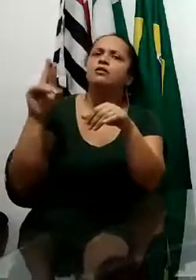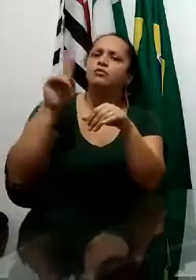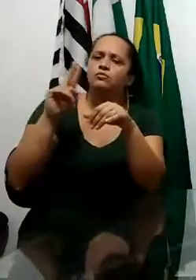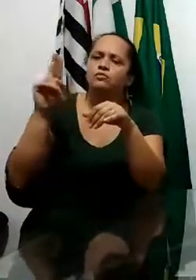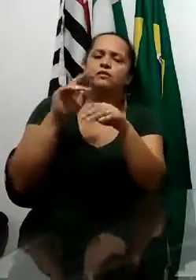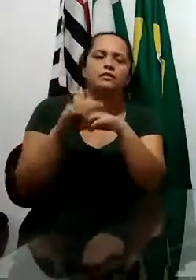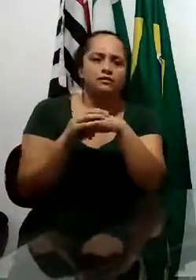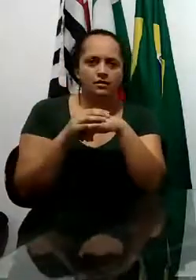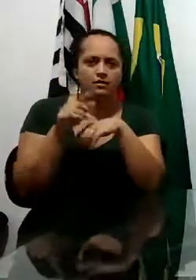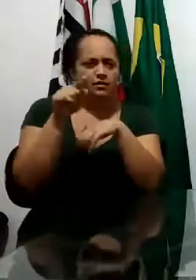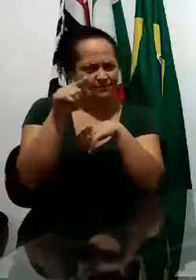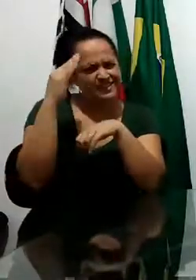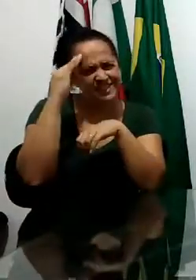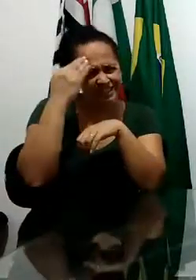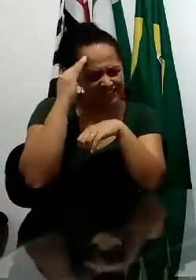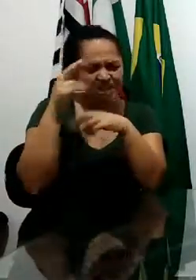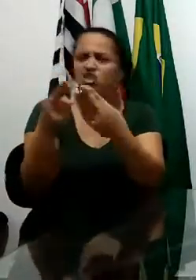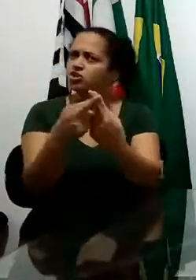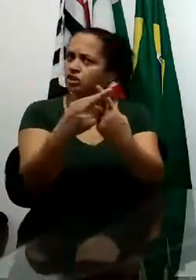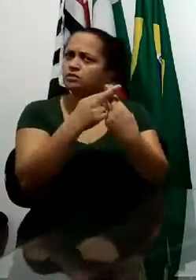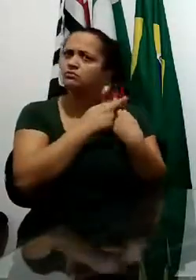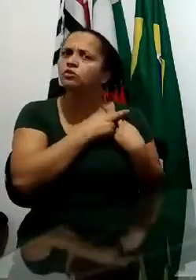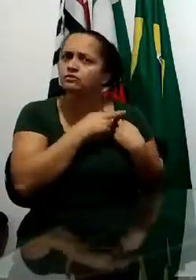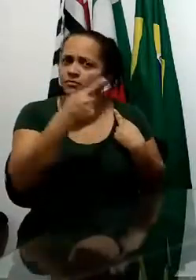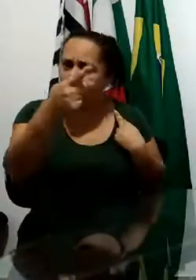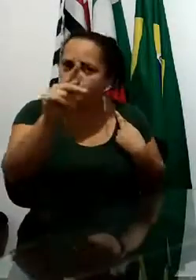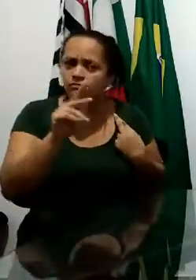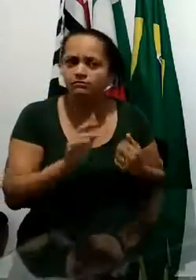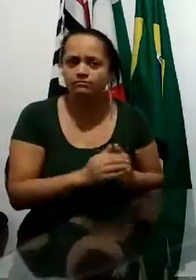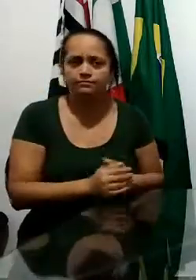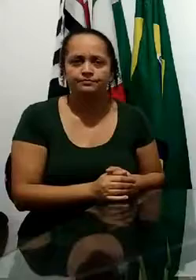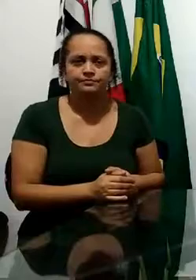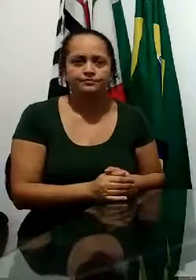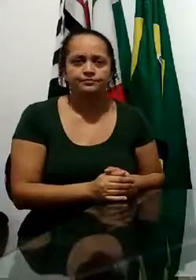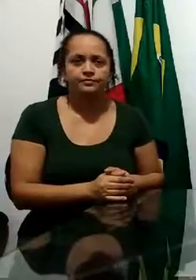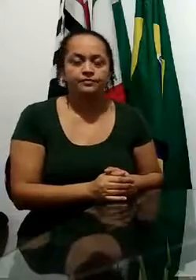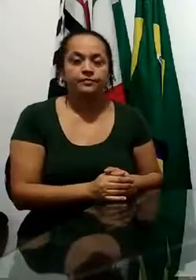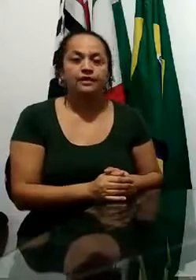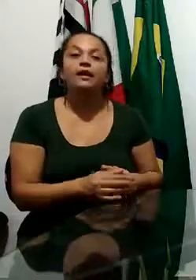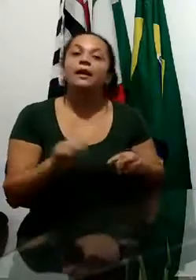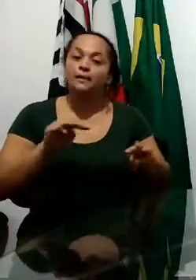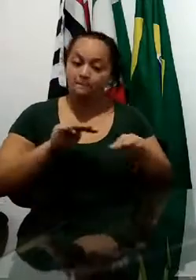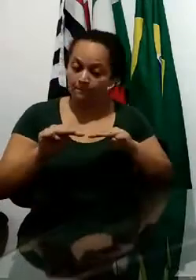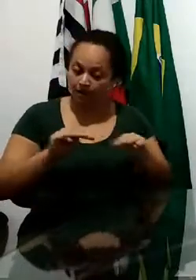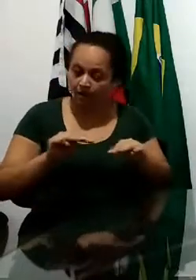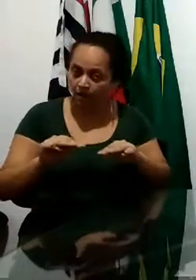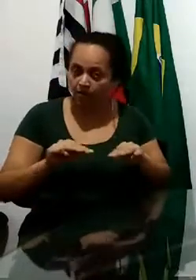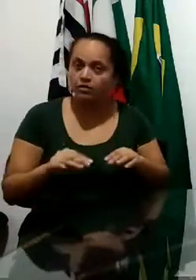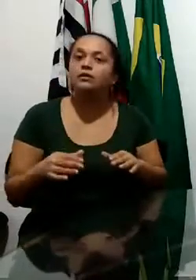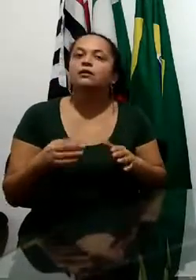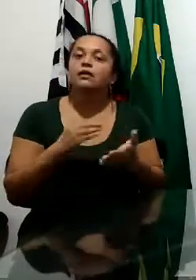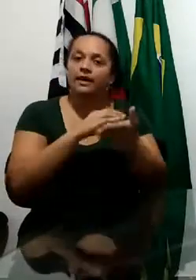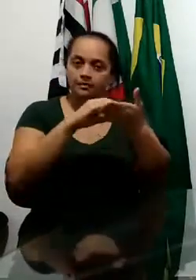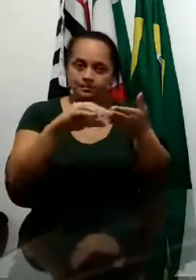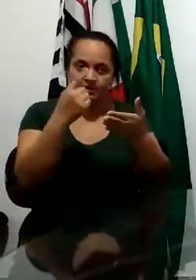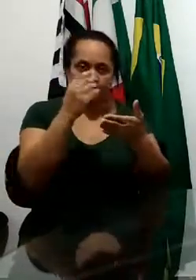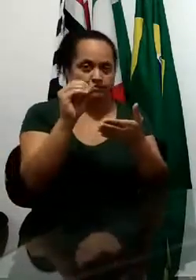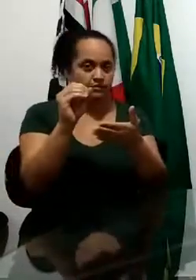está entendendo a grande responsabilidade? Aí veja bem, em Marcos capítulo 10,